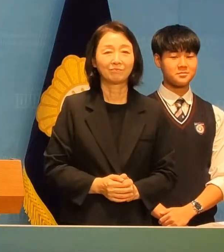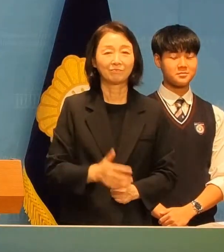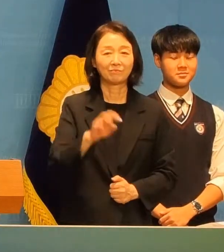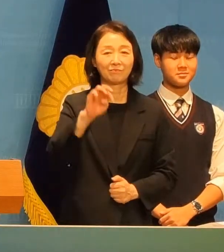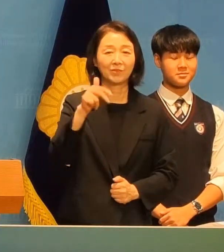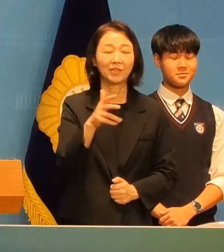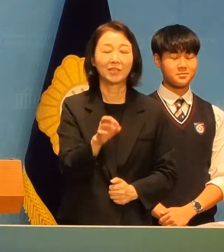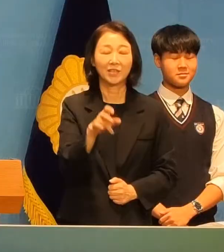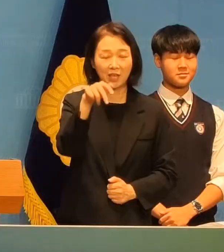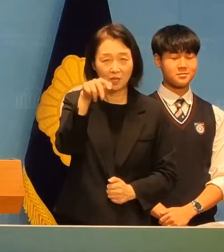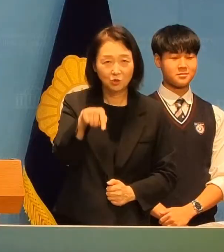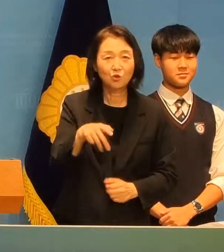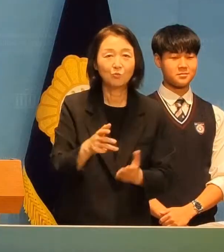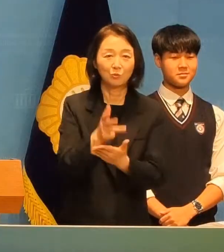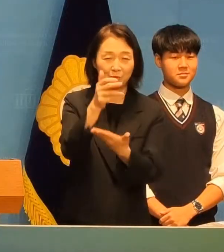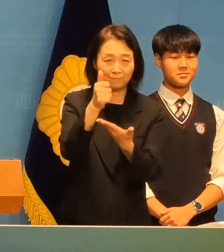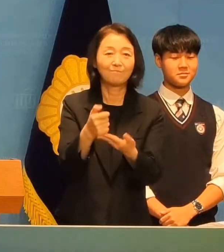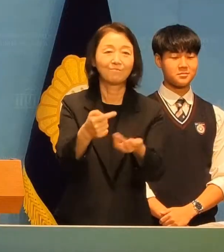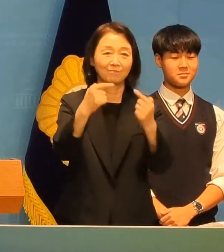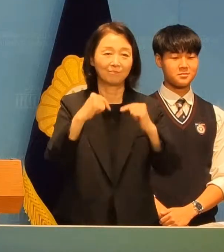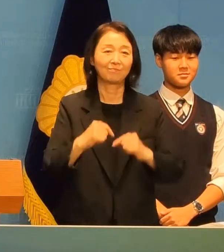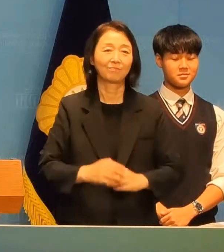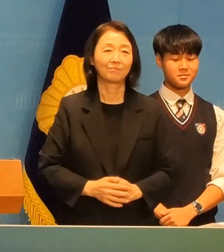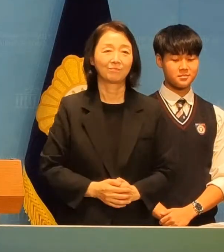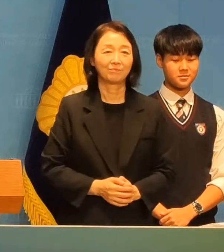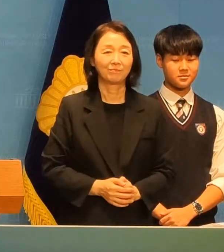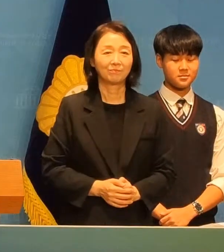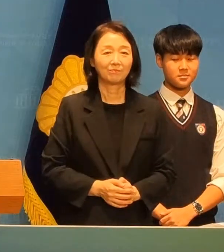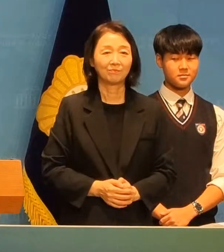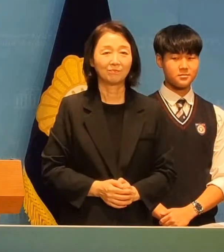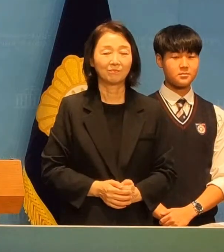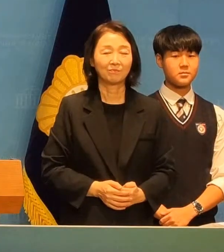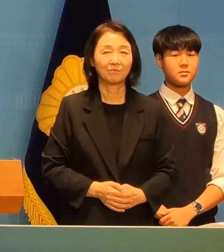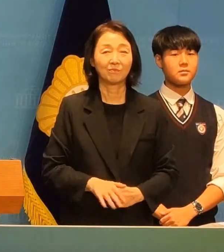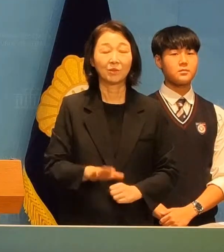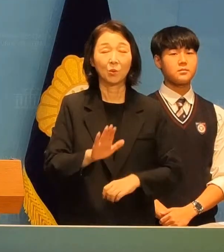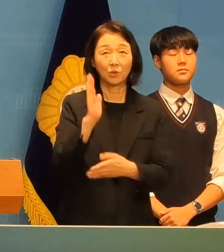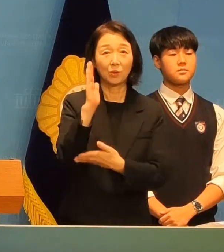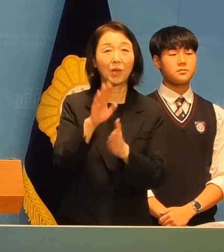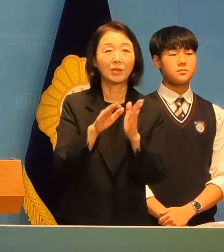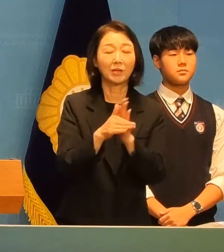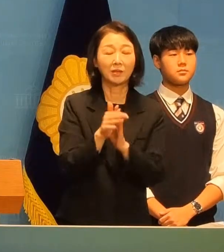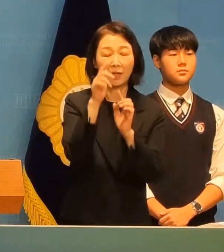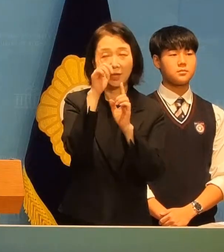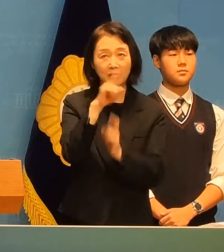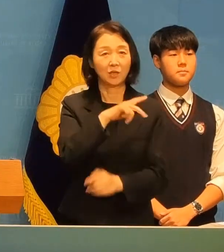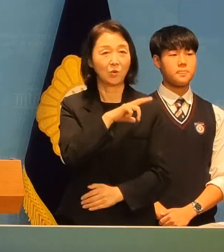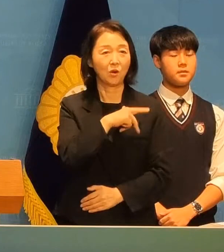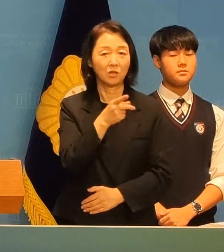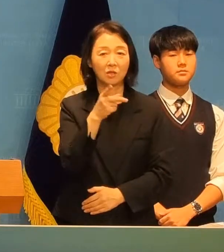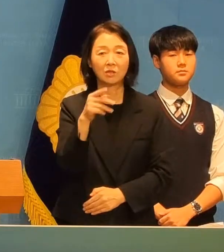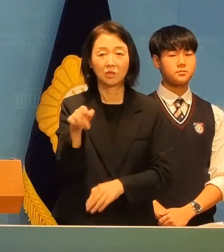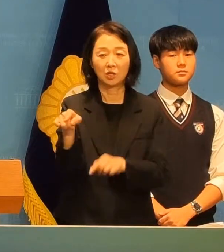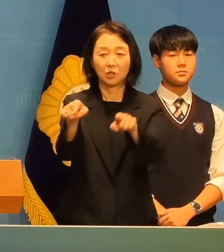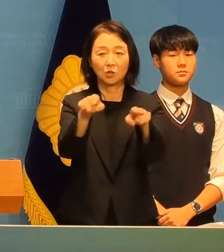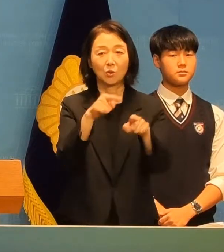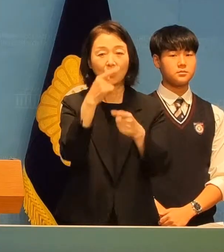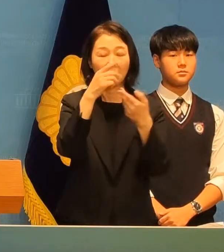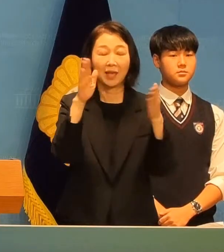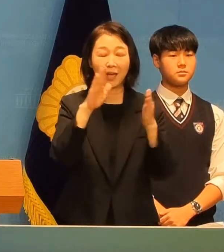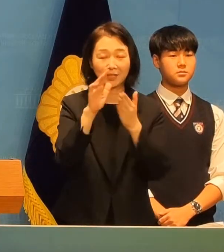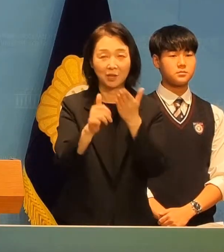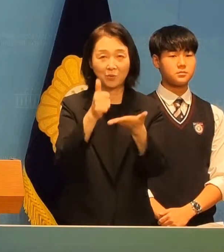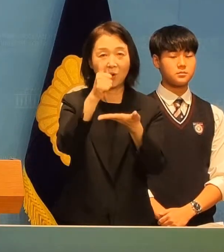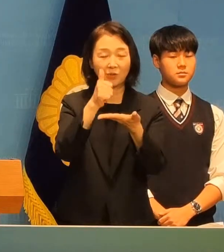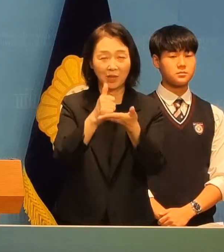진예주 부분과장 참석해 주셨습니다. 오늘 회견은 이기현 의원님과 봉건우 전국대학생위원장의 인사말씀